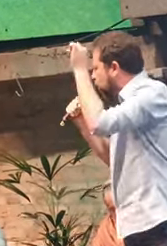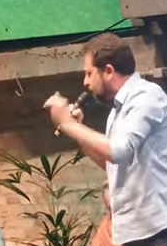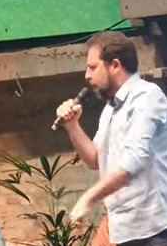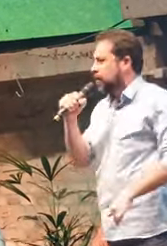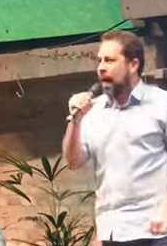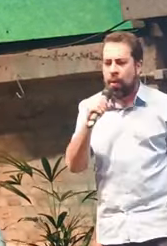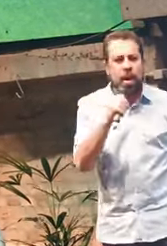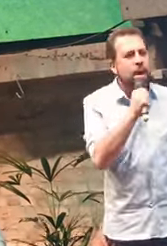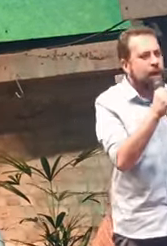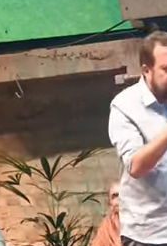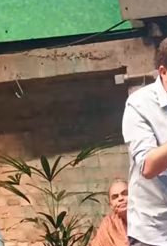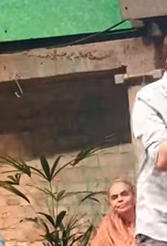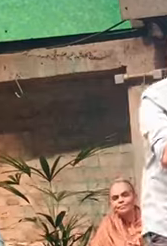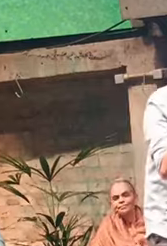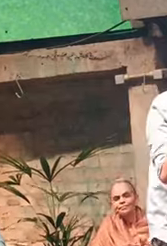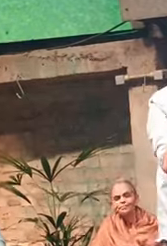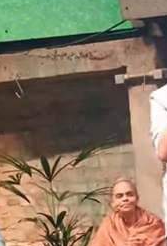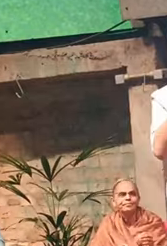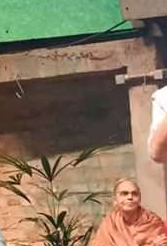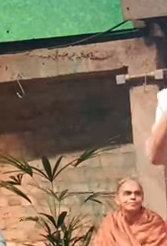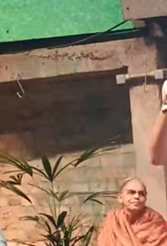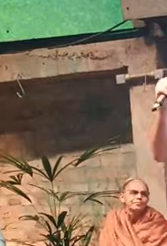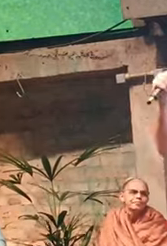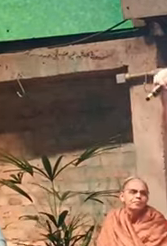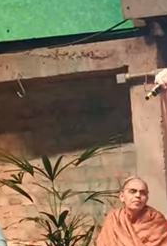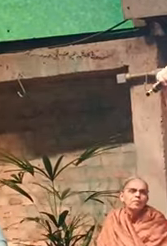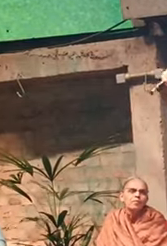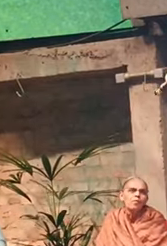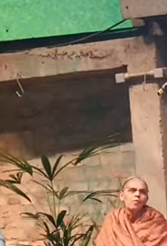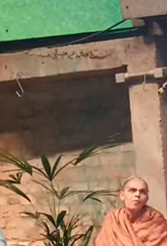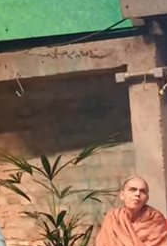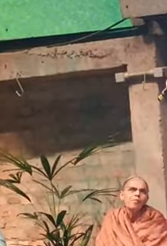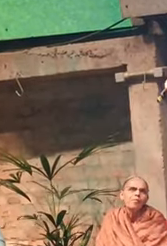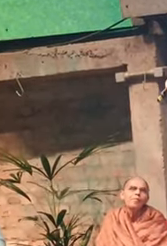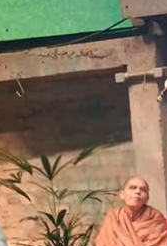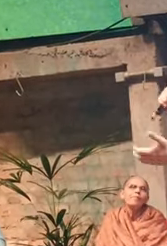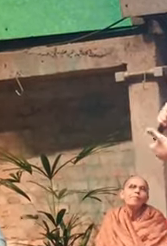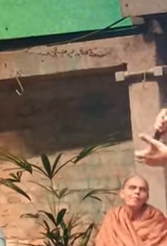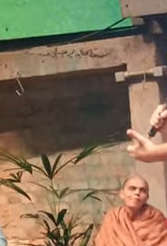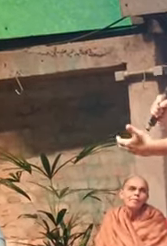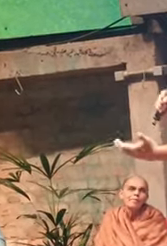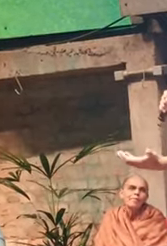serviço ambiental e fazer coleta coletiva porta a